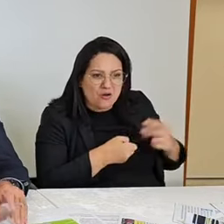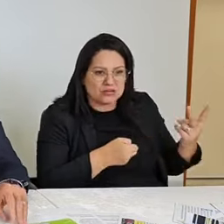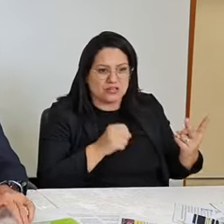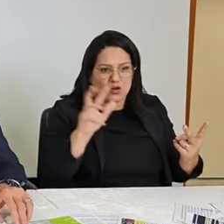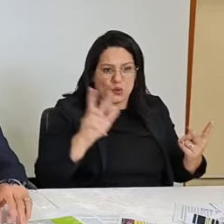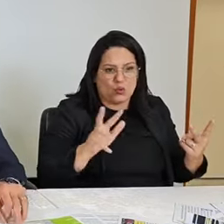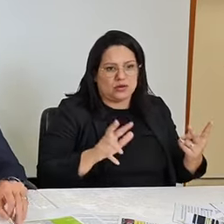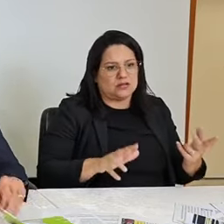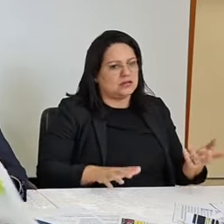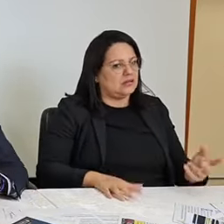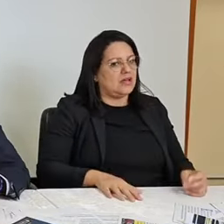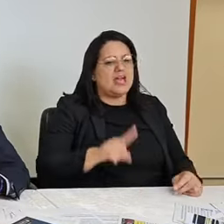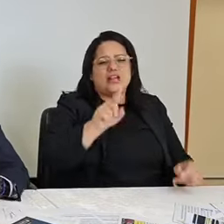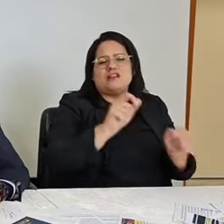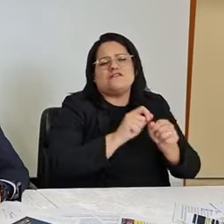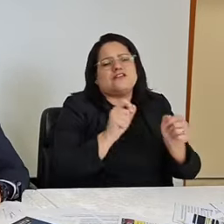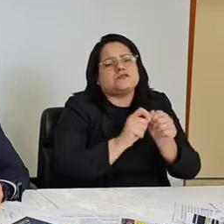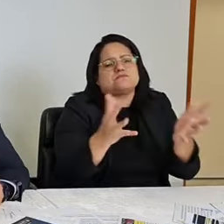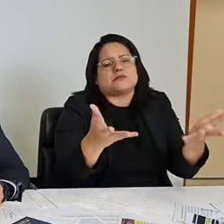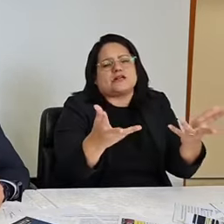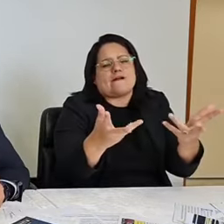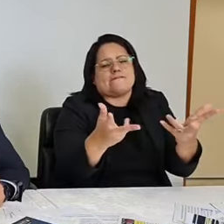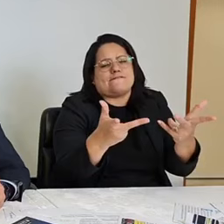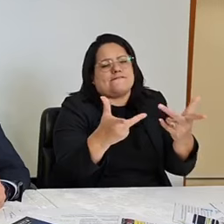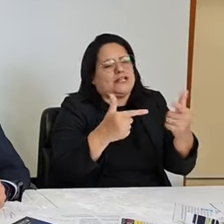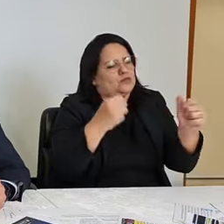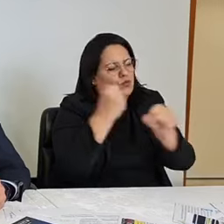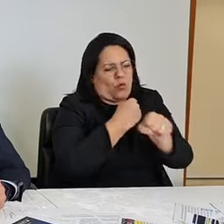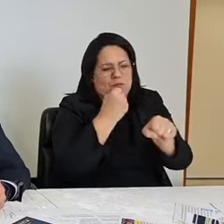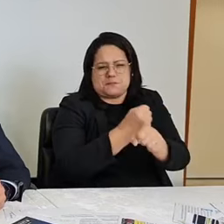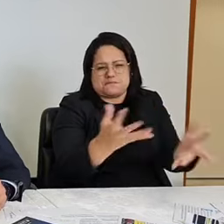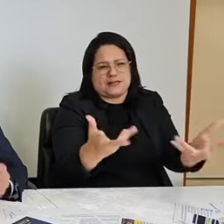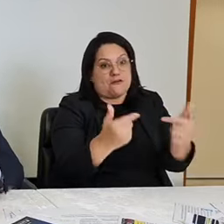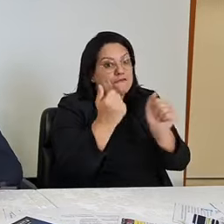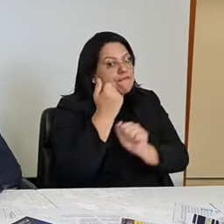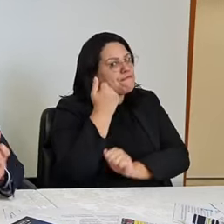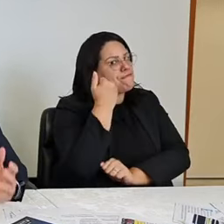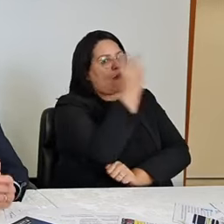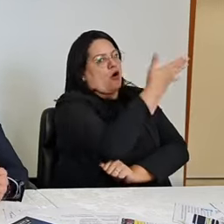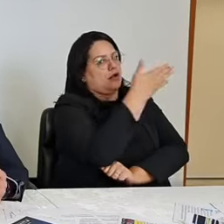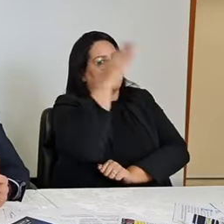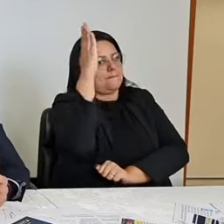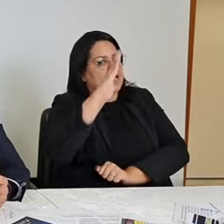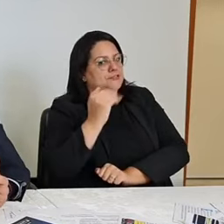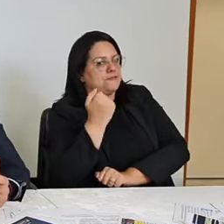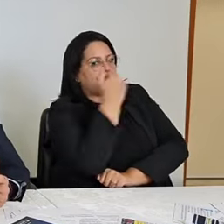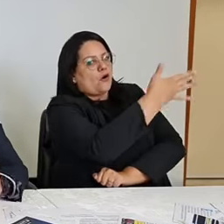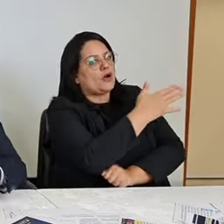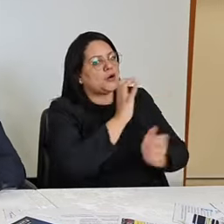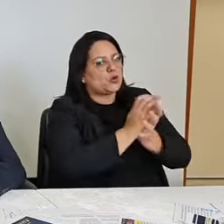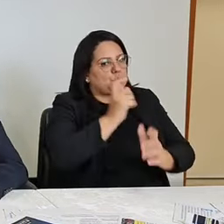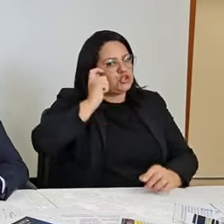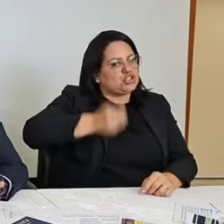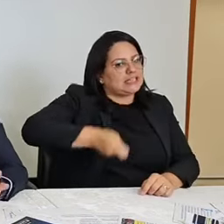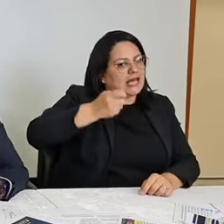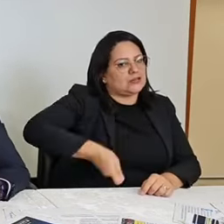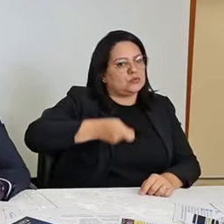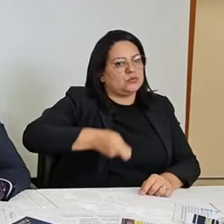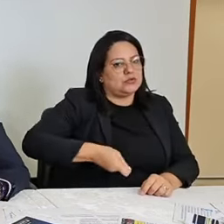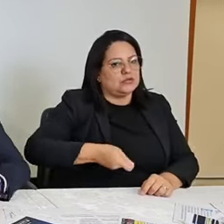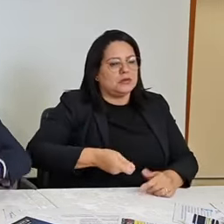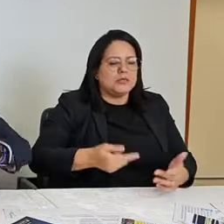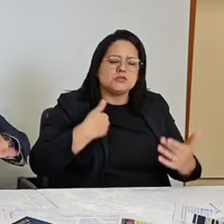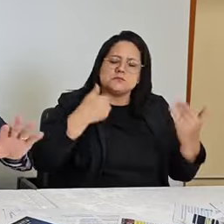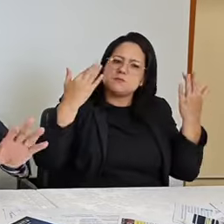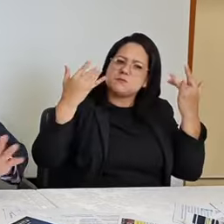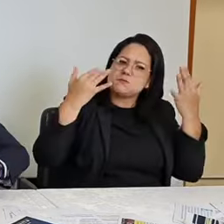eles foram fantásticos em obras fora do Brasil, em especial junto a ditaduras. Agora, fica aqui sempre uma dúvida,